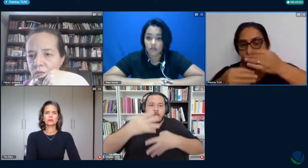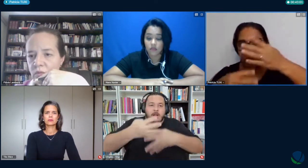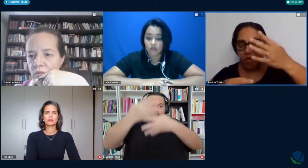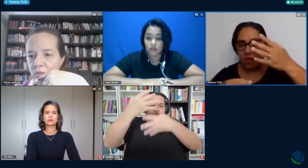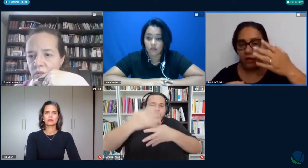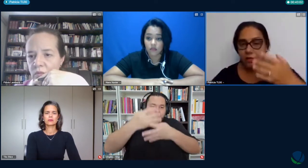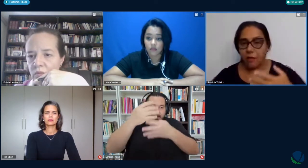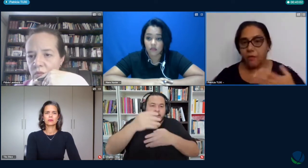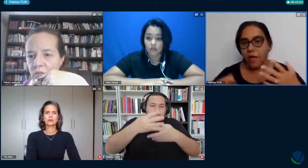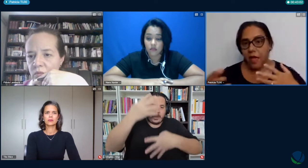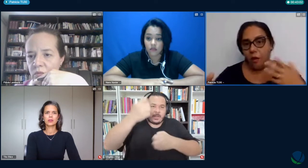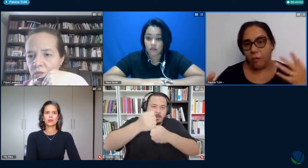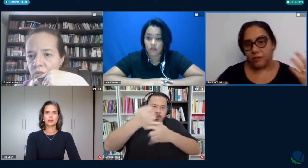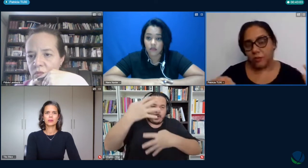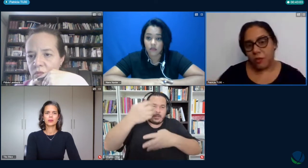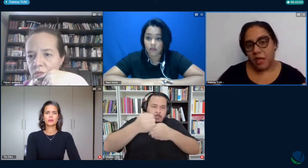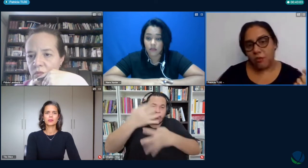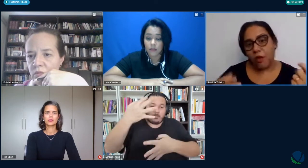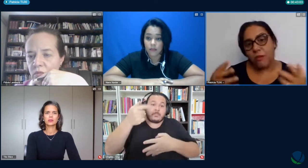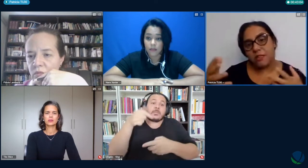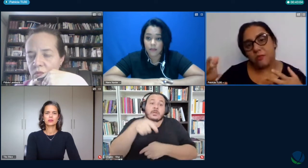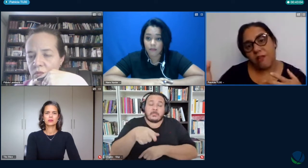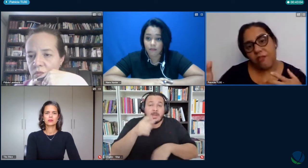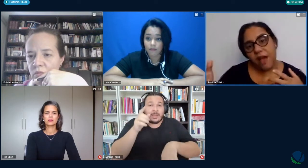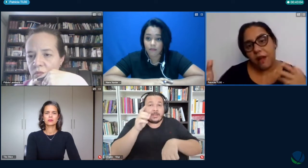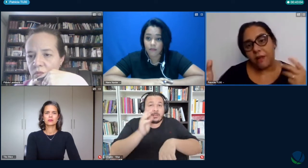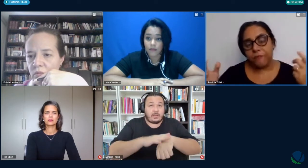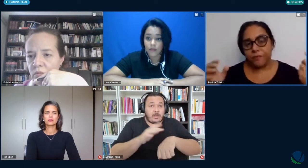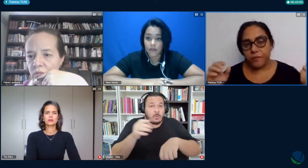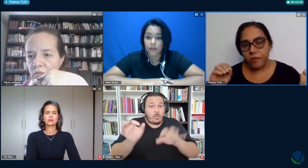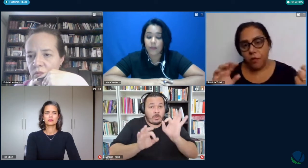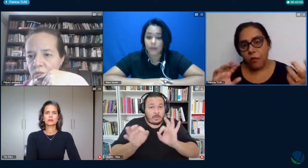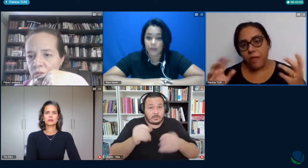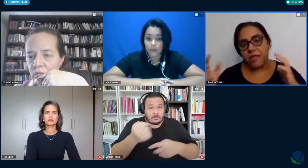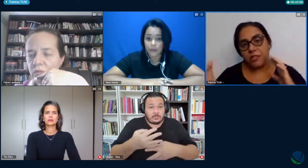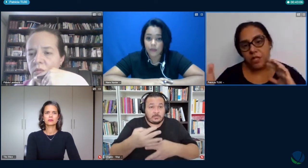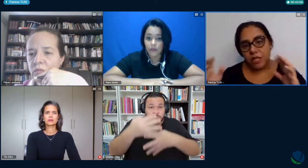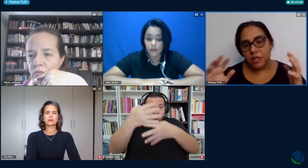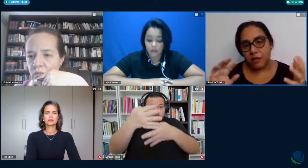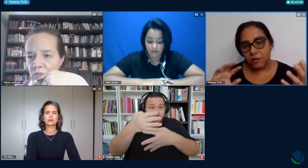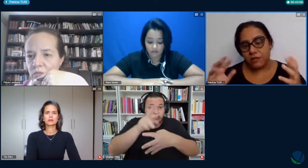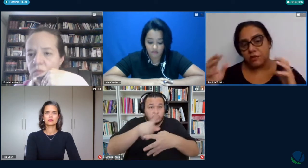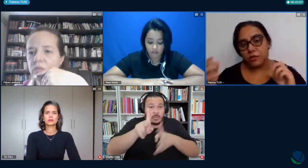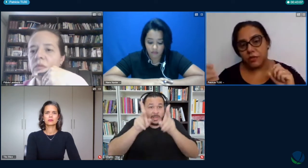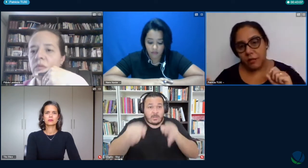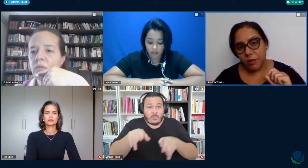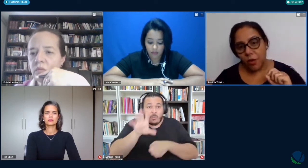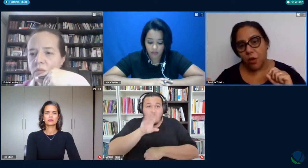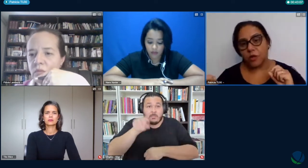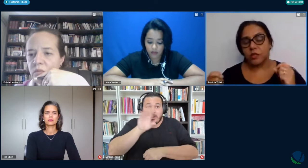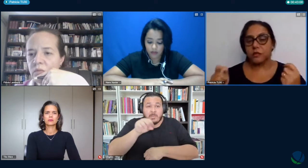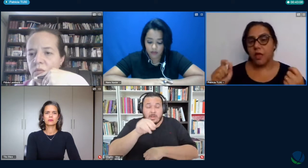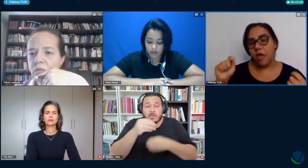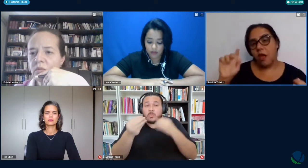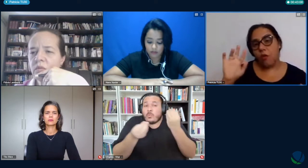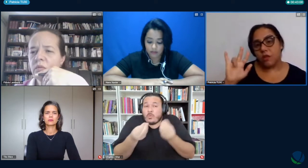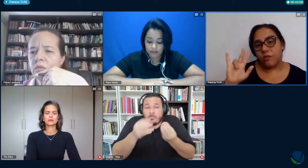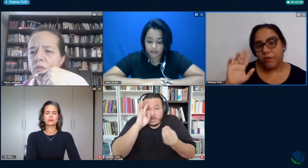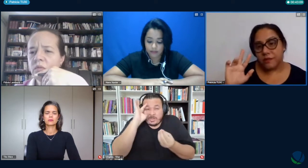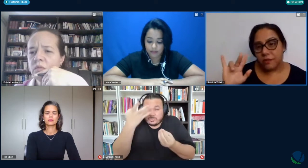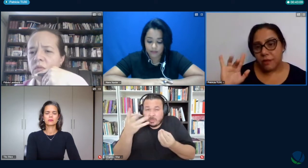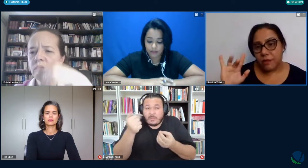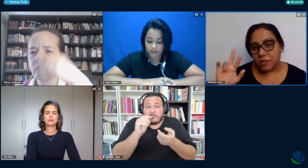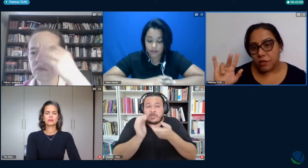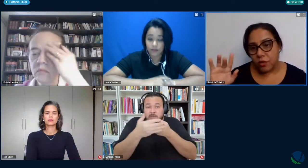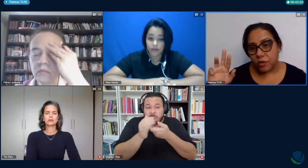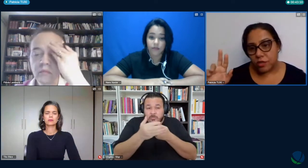o teleprompter em tempo real para subir não é o mesmo da fala. Como é que a gente lida com as questões terminológicas? Quando